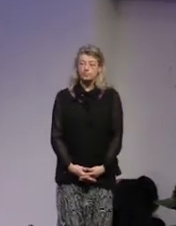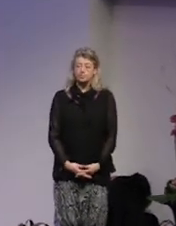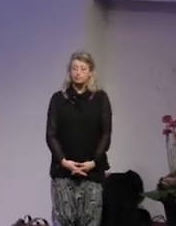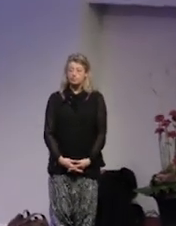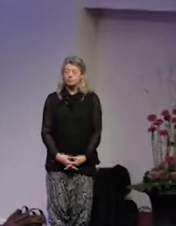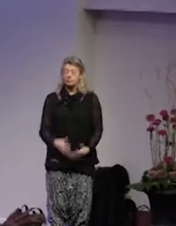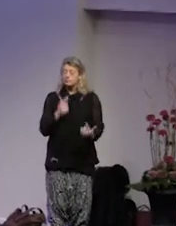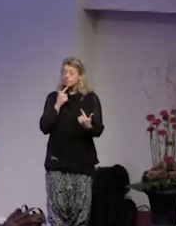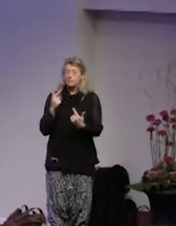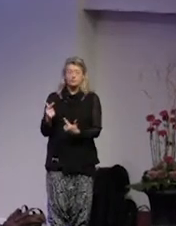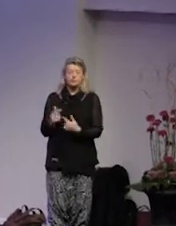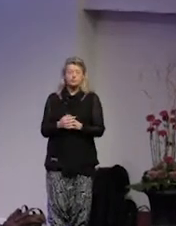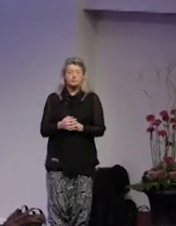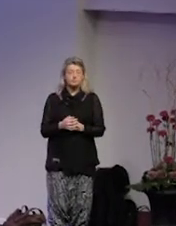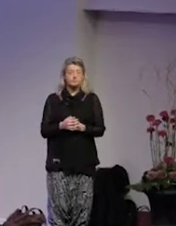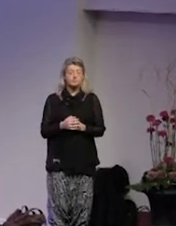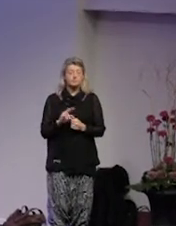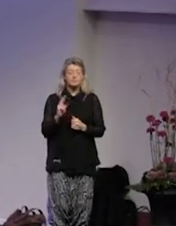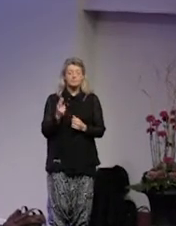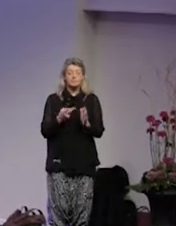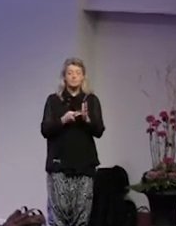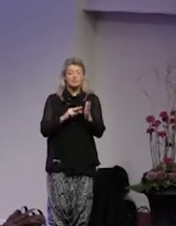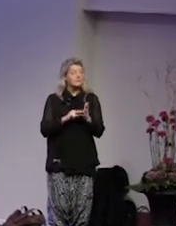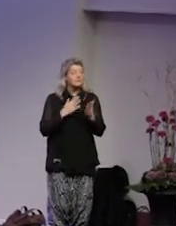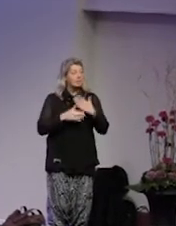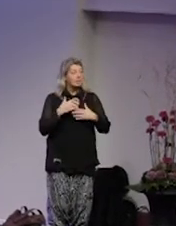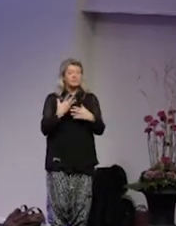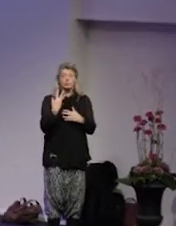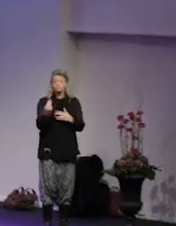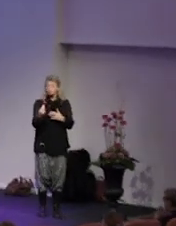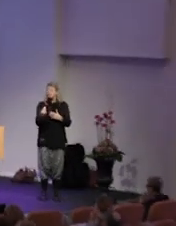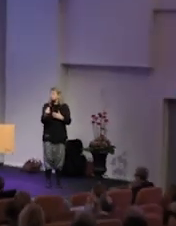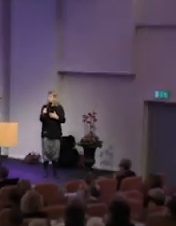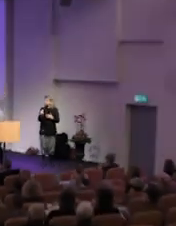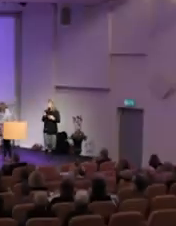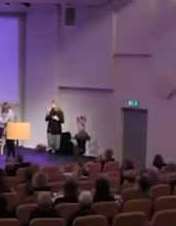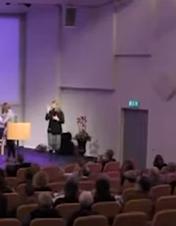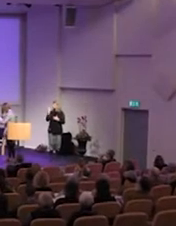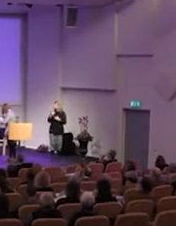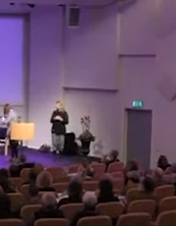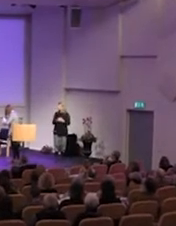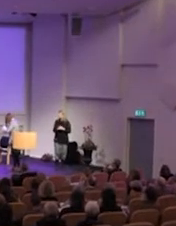Tack Nu får tekniken gärna stänga av den här powerpoint